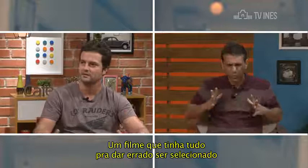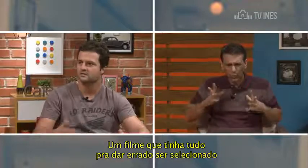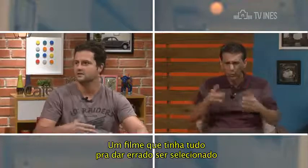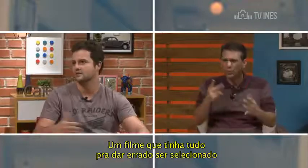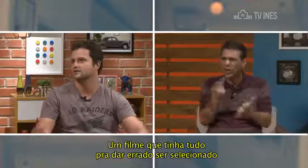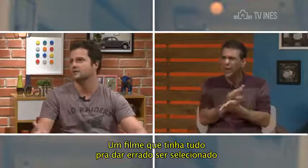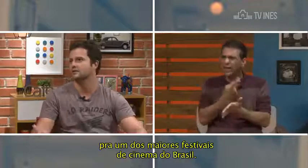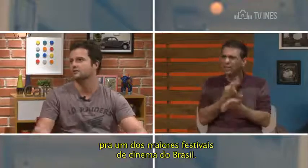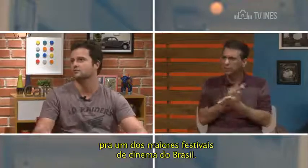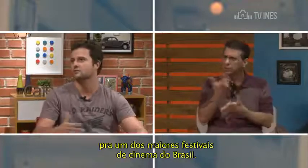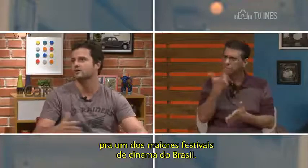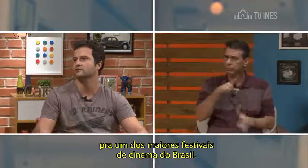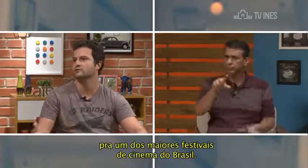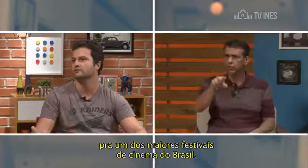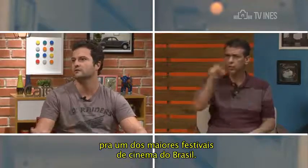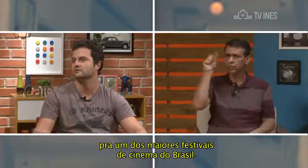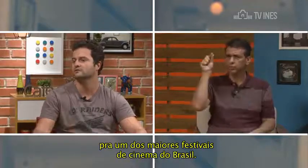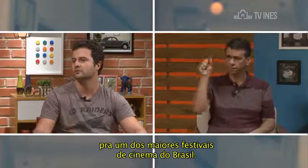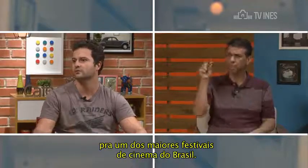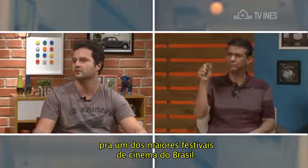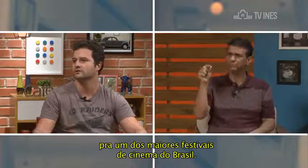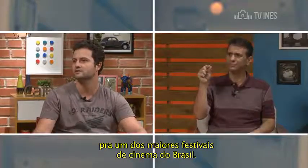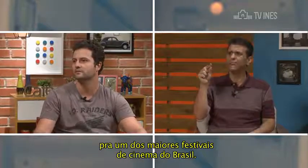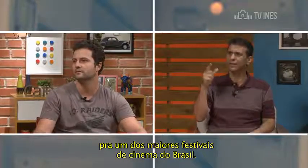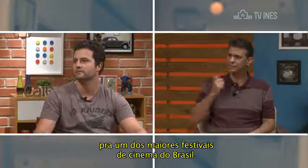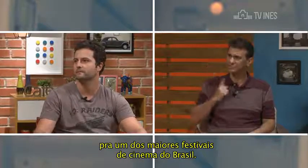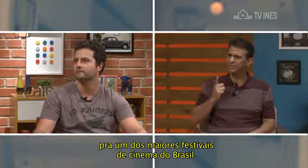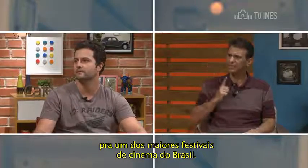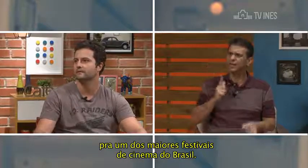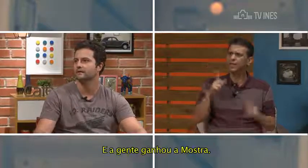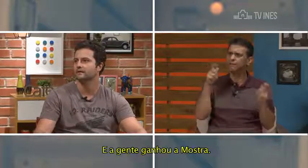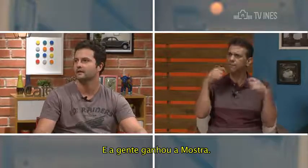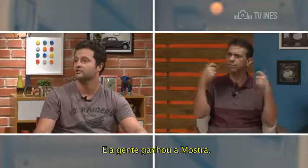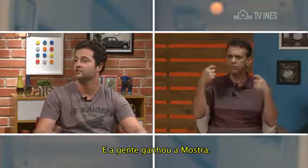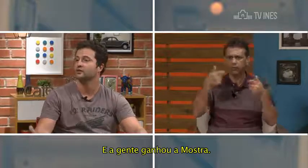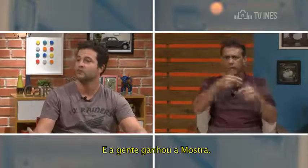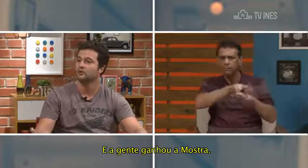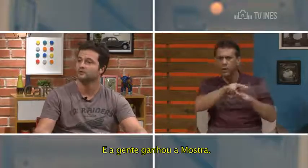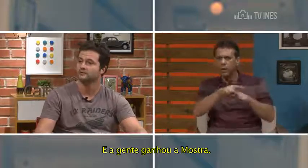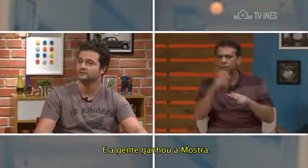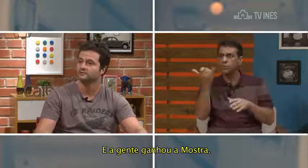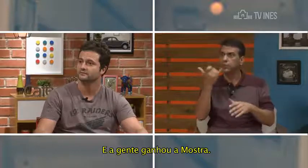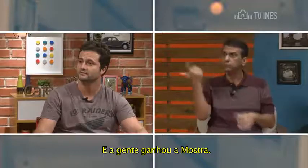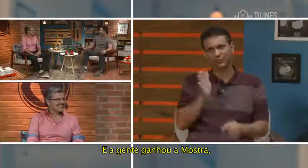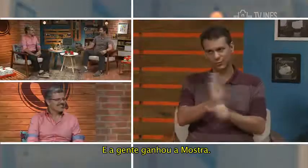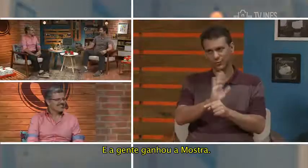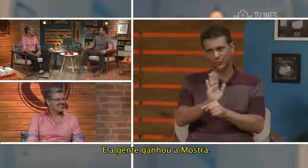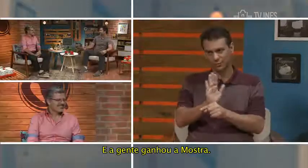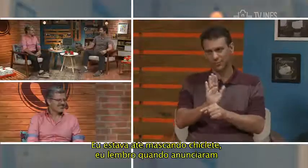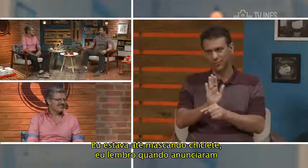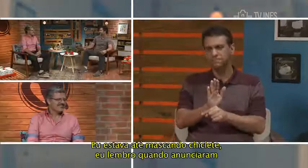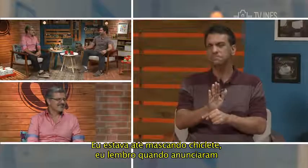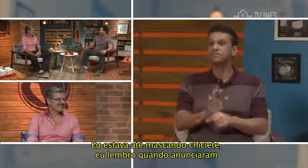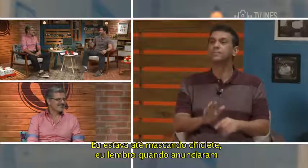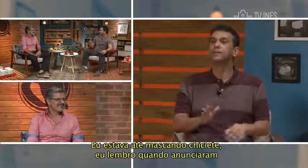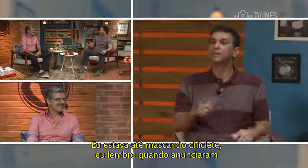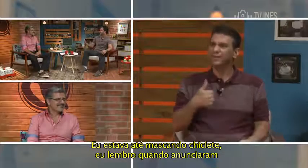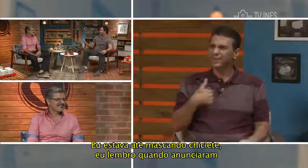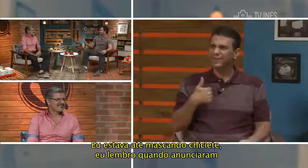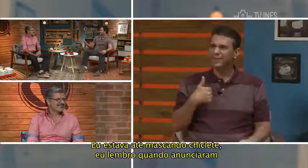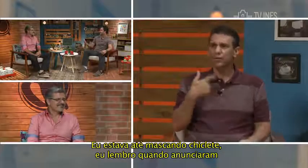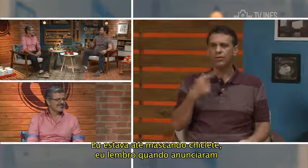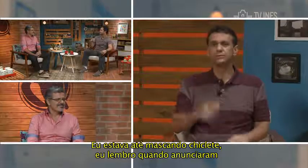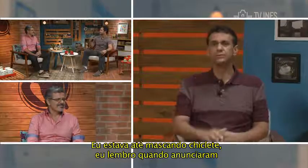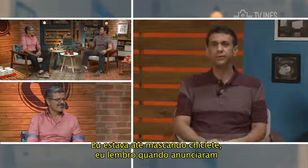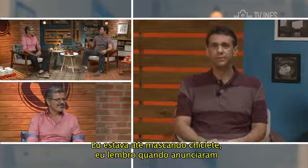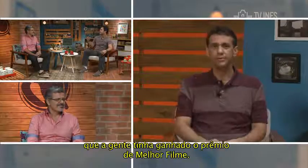errado, ser selecionado para um dos maiores festivais de cinema do Brasil. E a gente ganhou a mostra. Eu estava até mascando